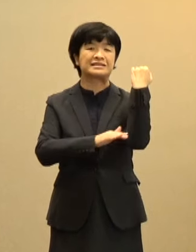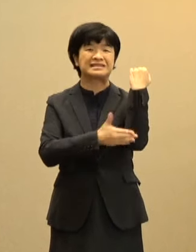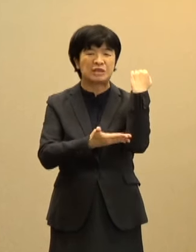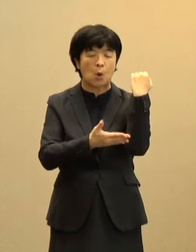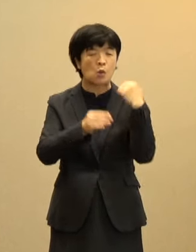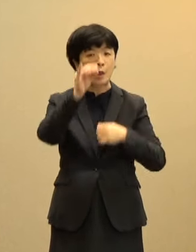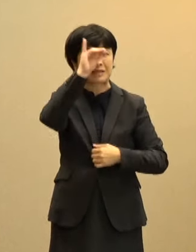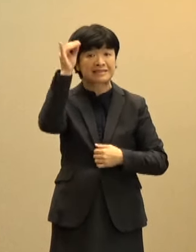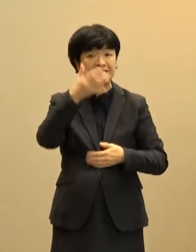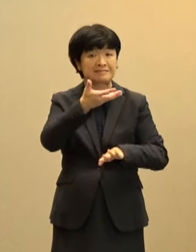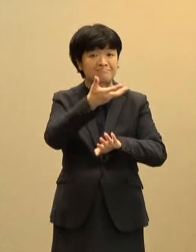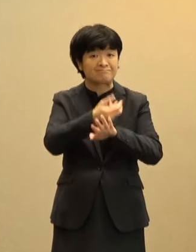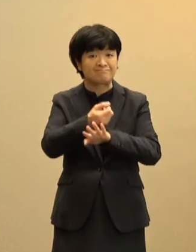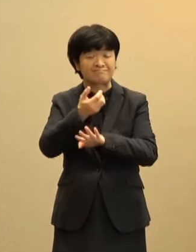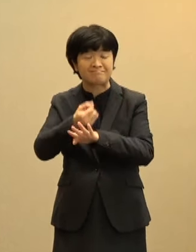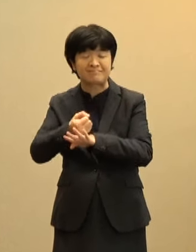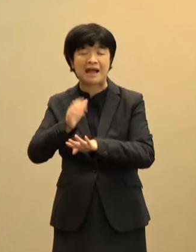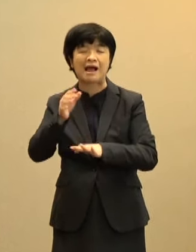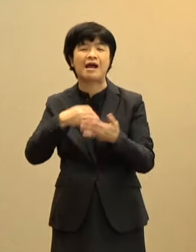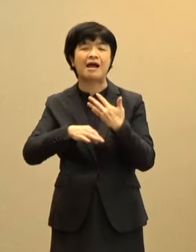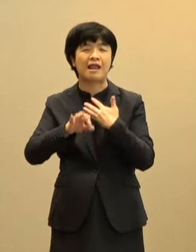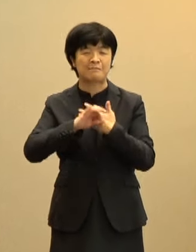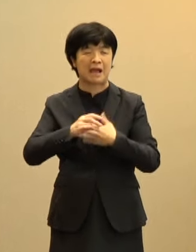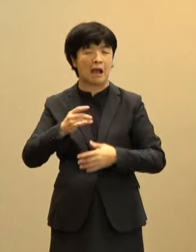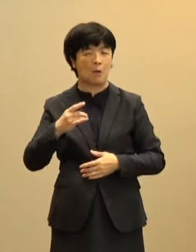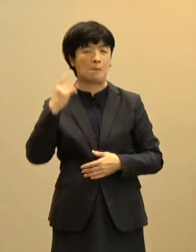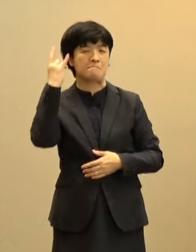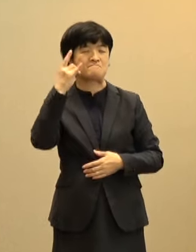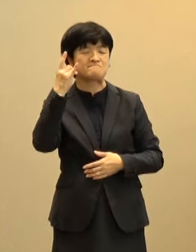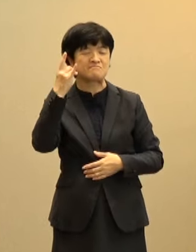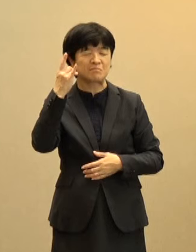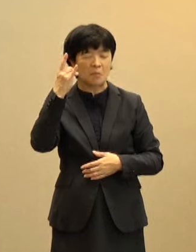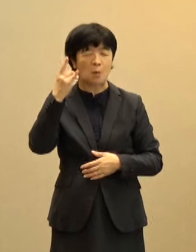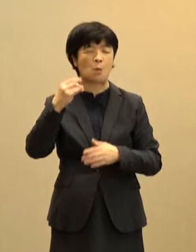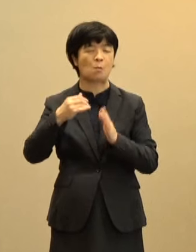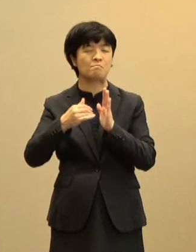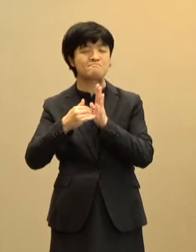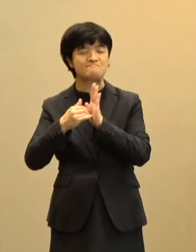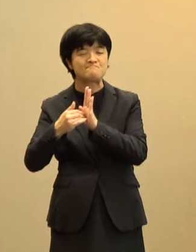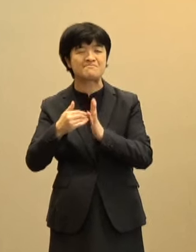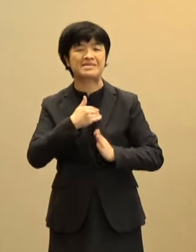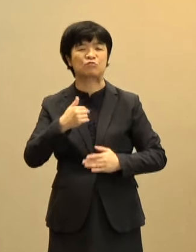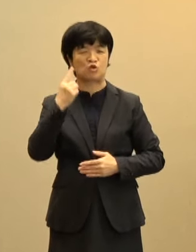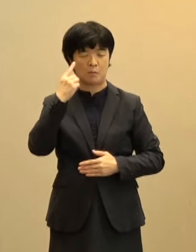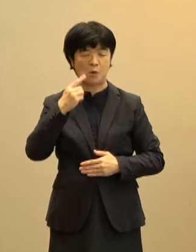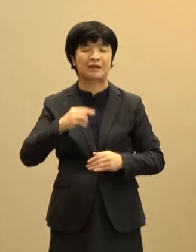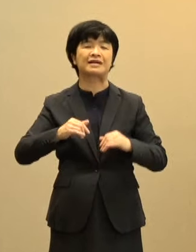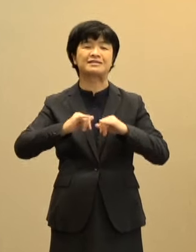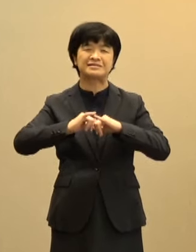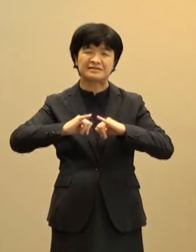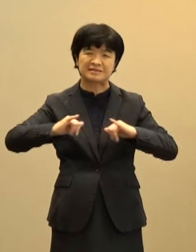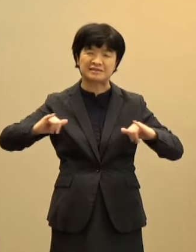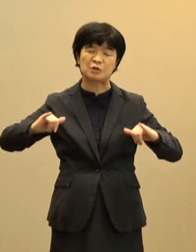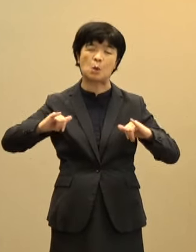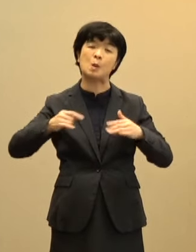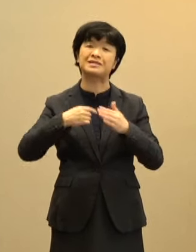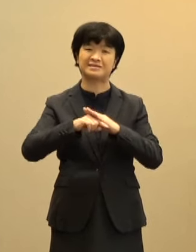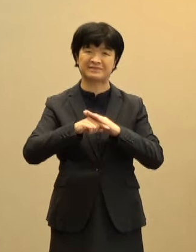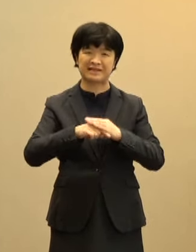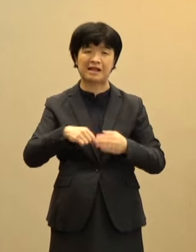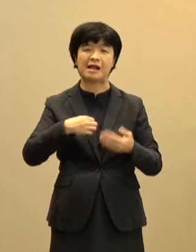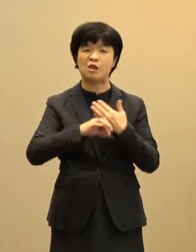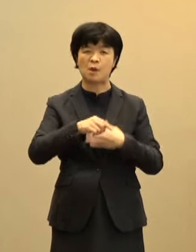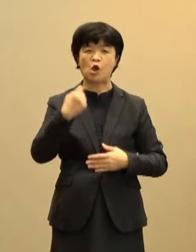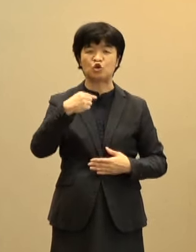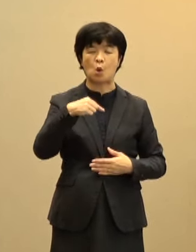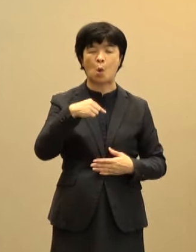まあ、投資 SNS 型の投資詐欺に引っかかりにくくなるということもありますので、まあ、そういう意味では広い意味での、県教育委員会を含めたですね、教育現場